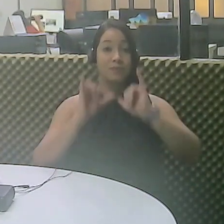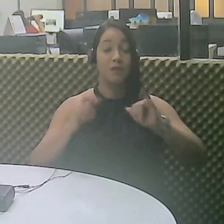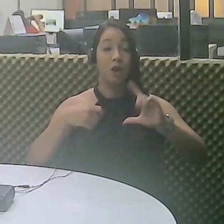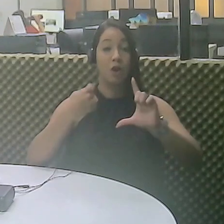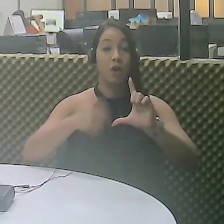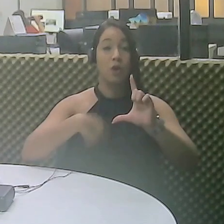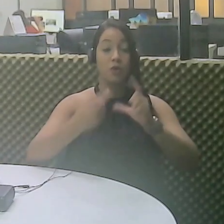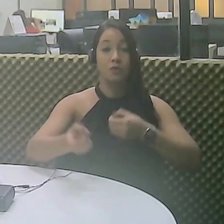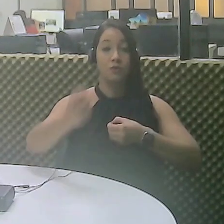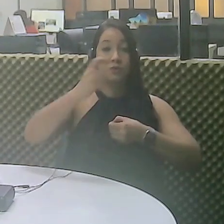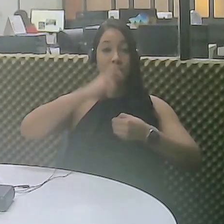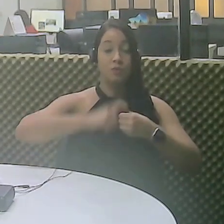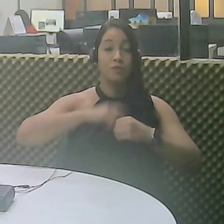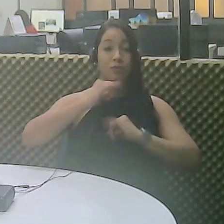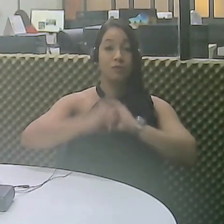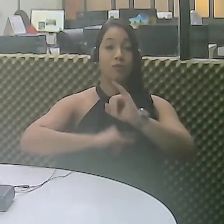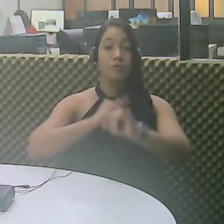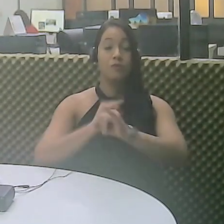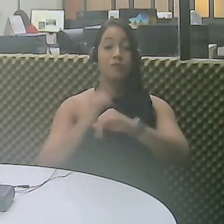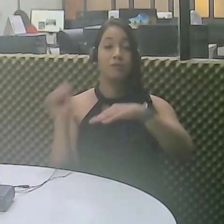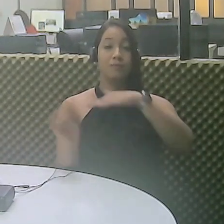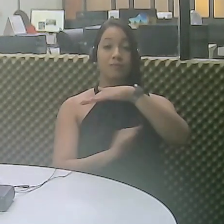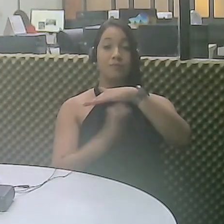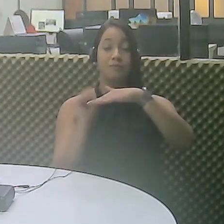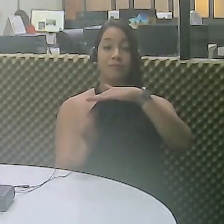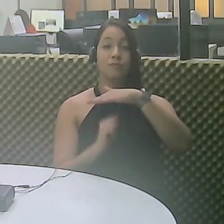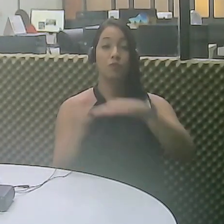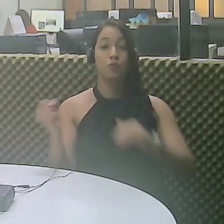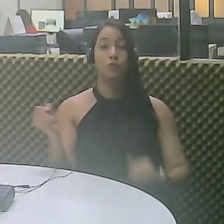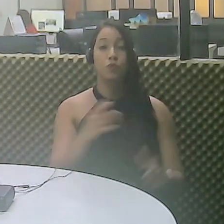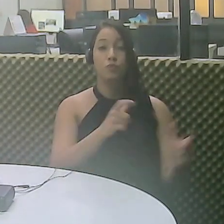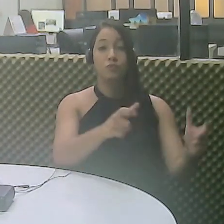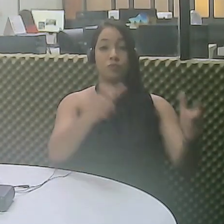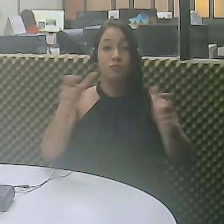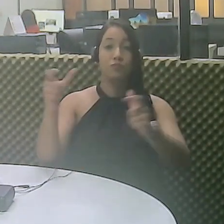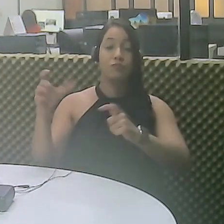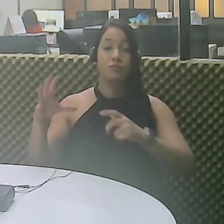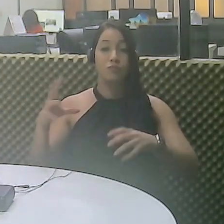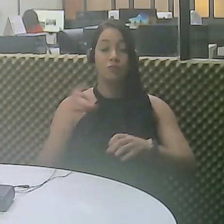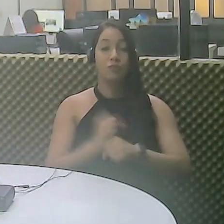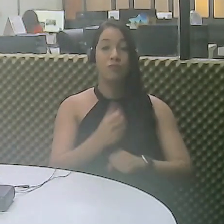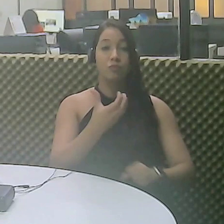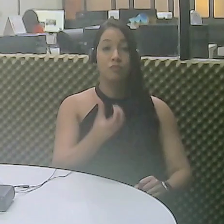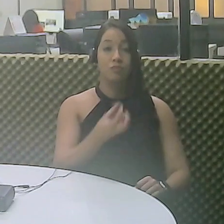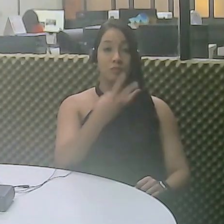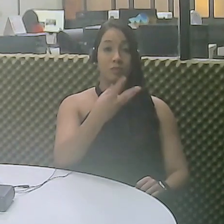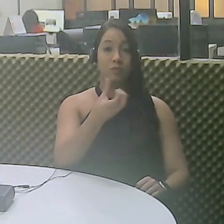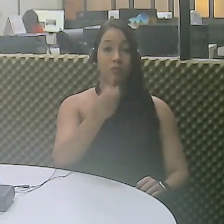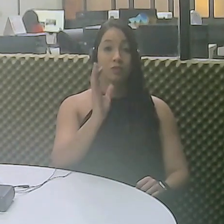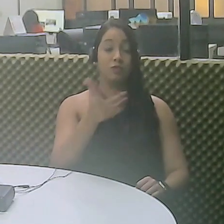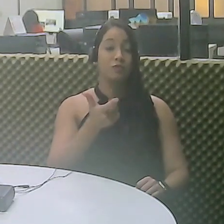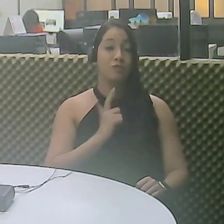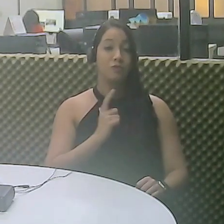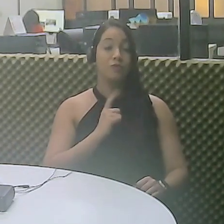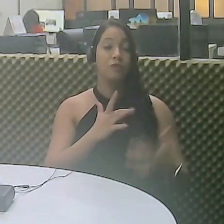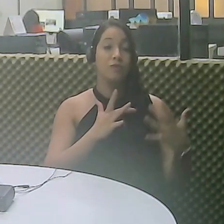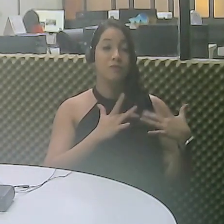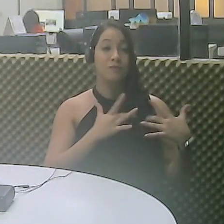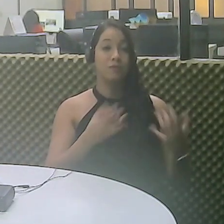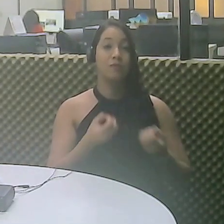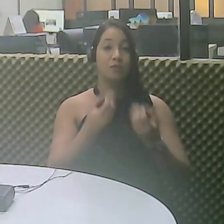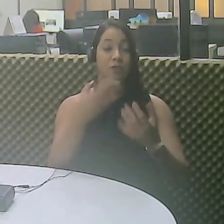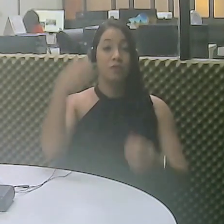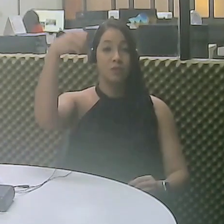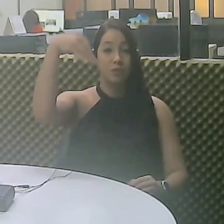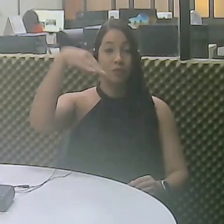logística reversa na seção online da autarquia. Os novos pontos se somarão a 36 já mapeados para entrega voluntária de